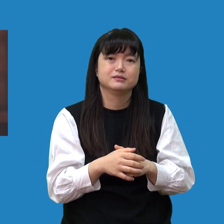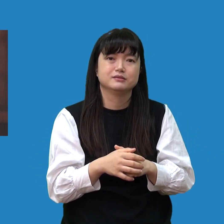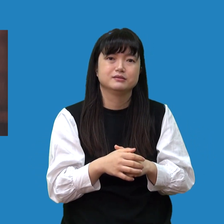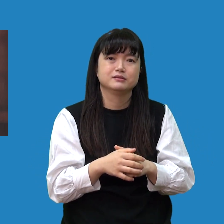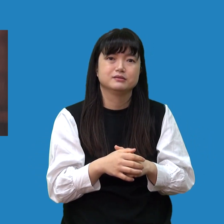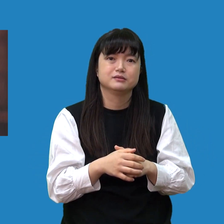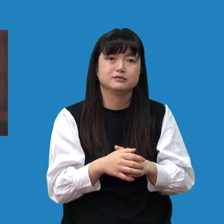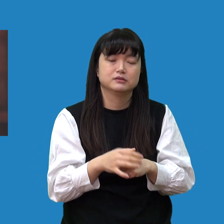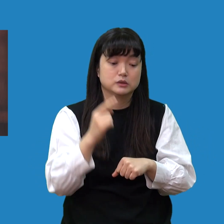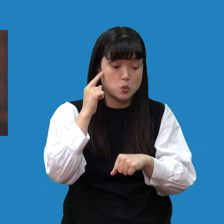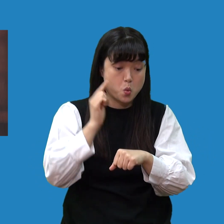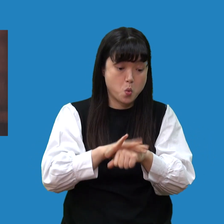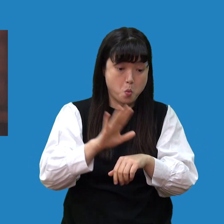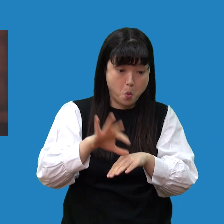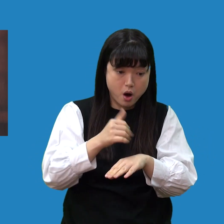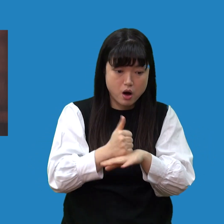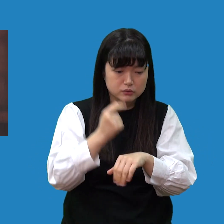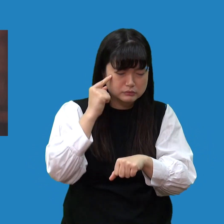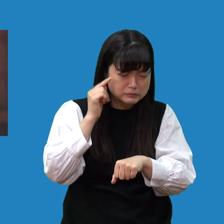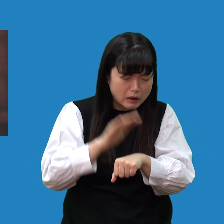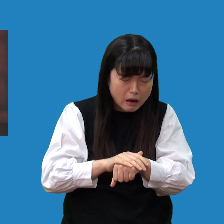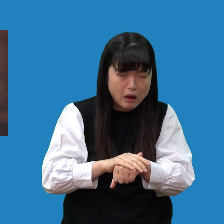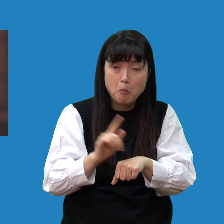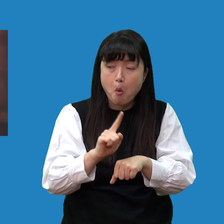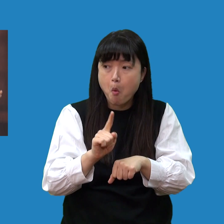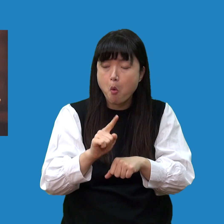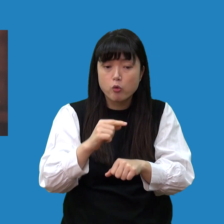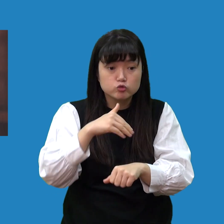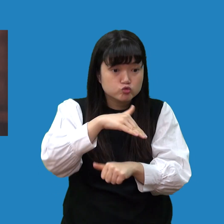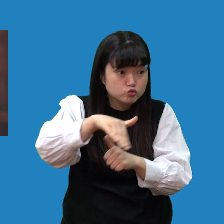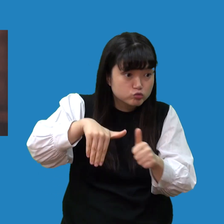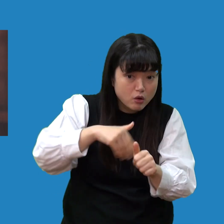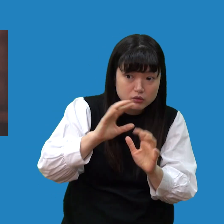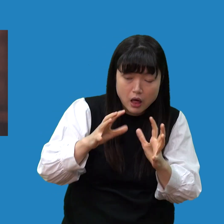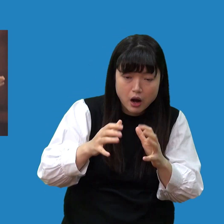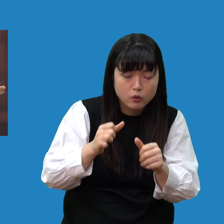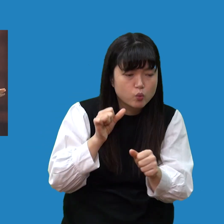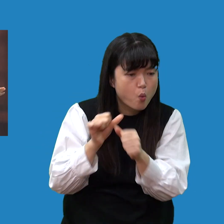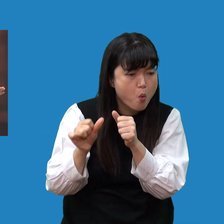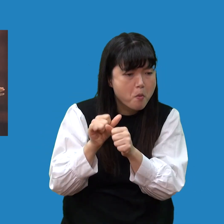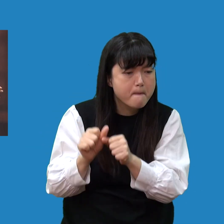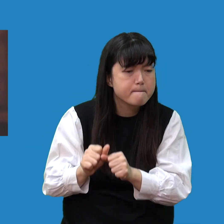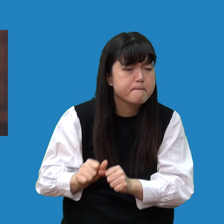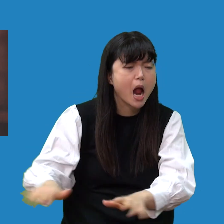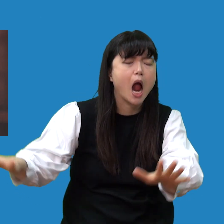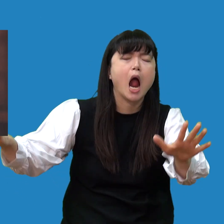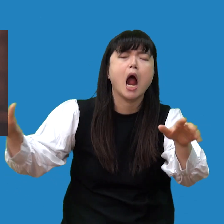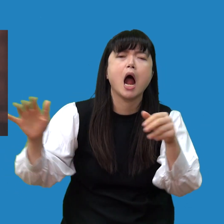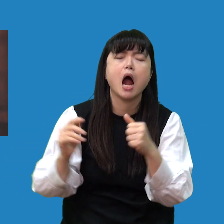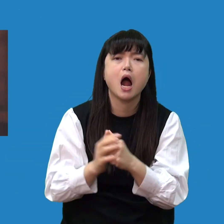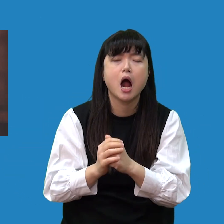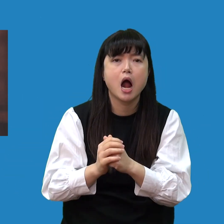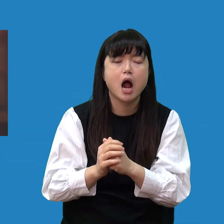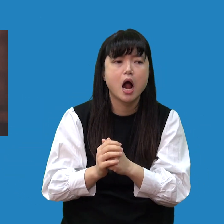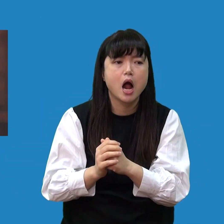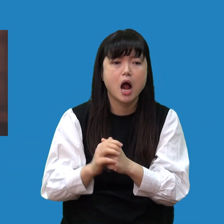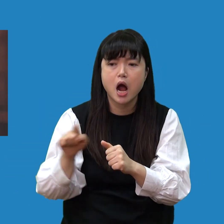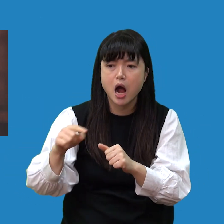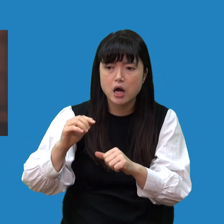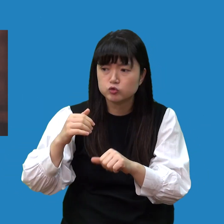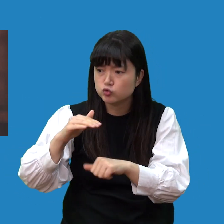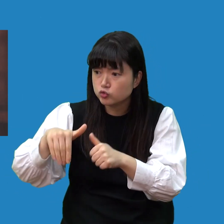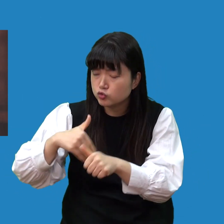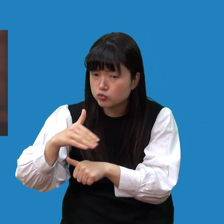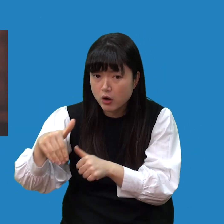자, 그의 지혜로운 명성은 주변 모든 나라에까지 미쳐서 그들이 스스로